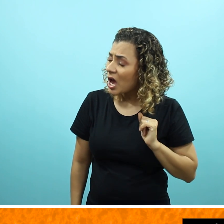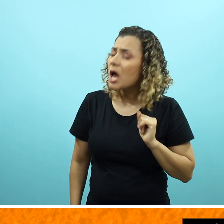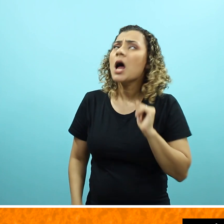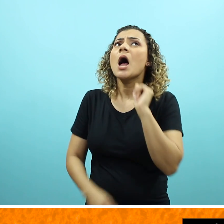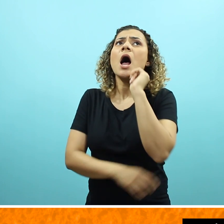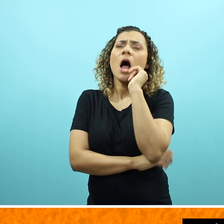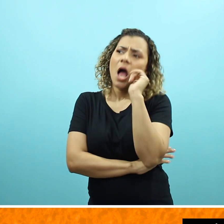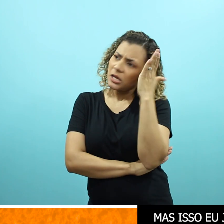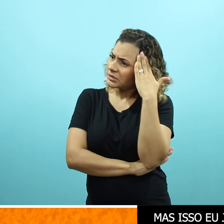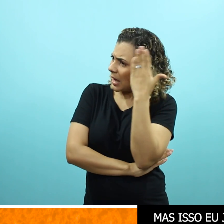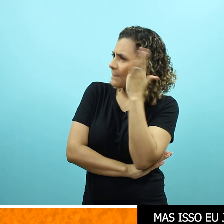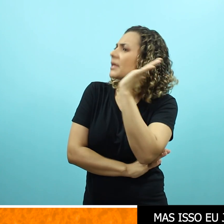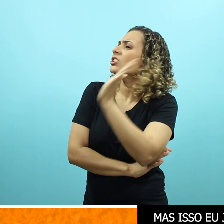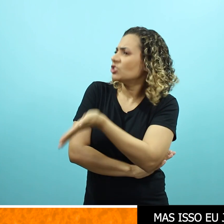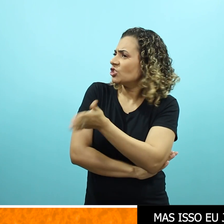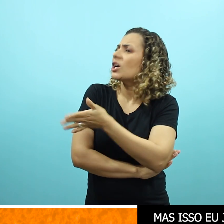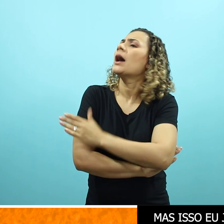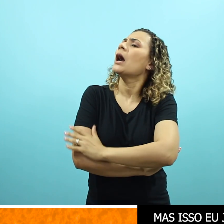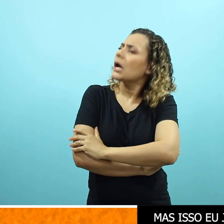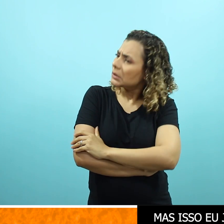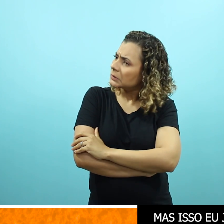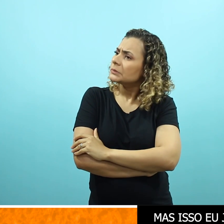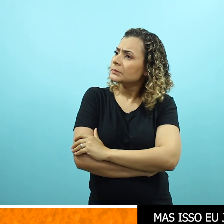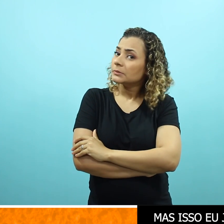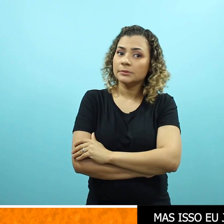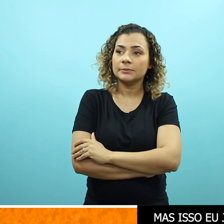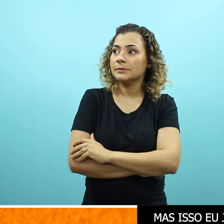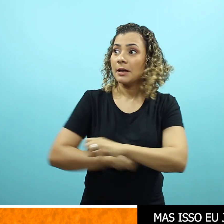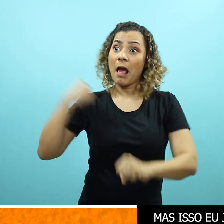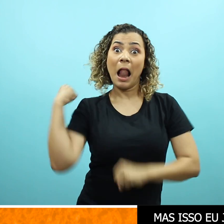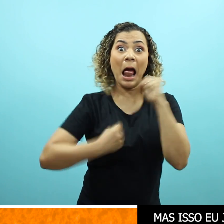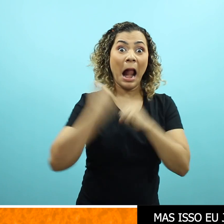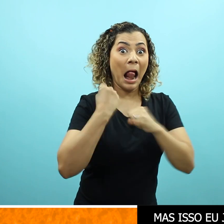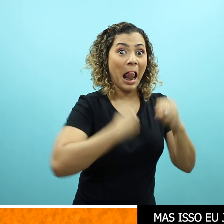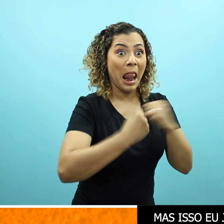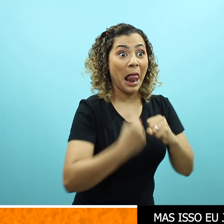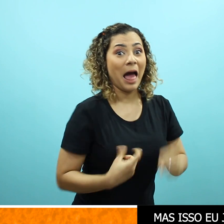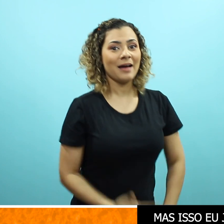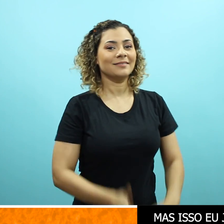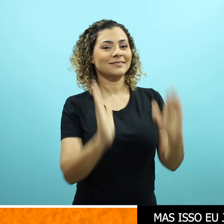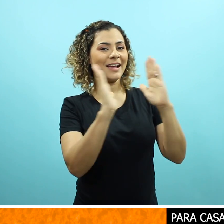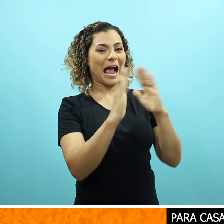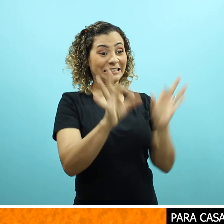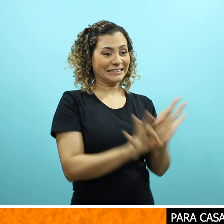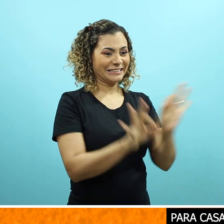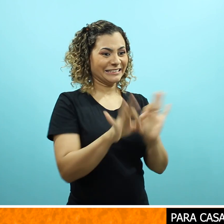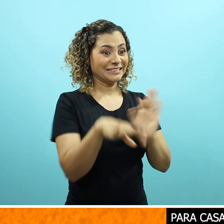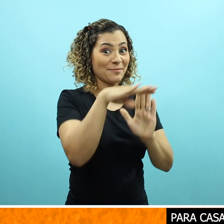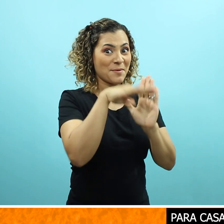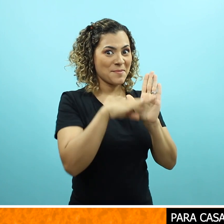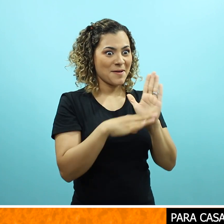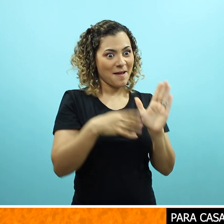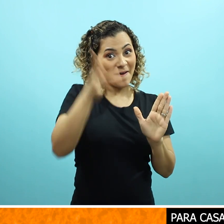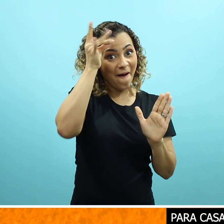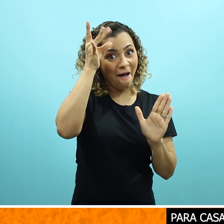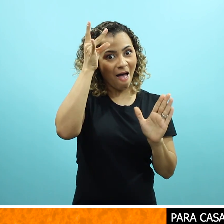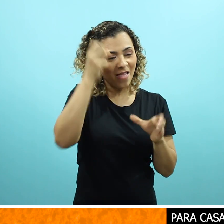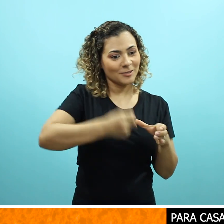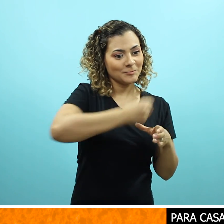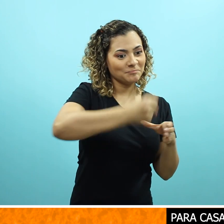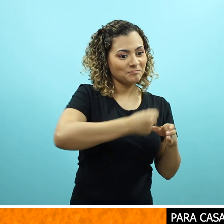Ah, é só? Mas isso eu já sabia! E correu imediatamente para casa a fim